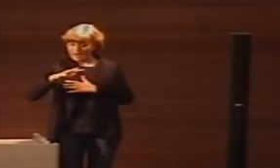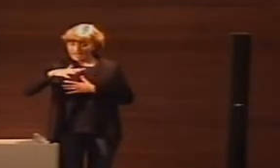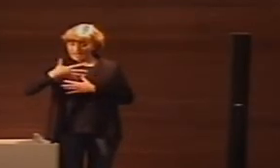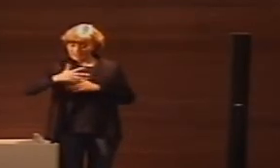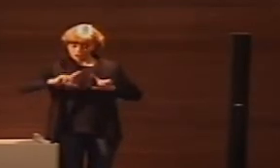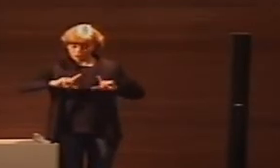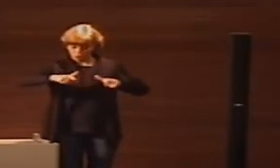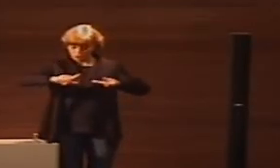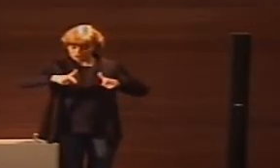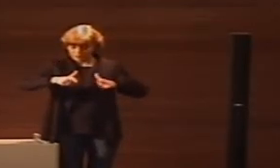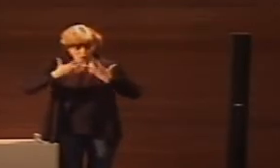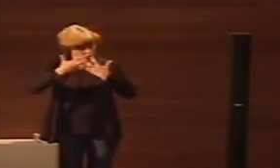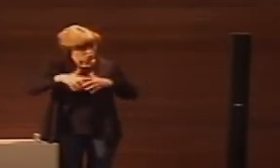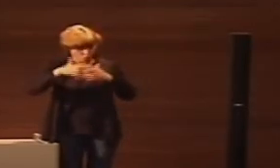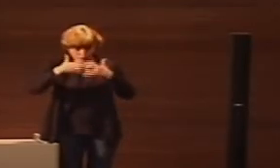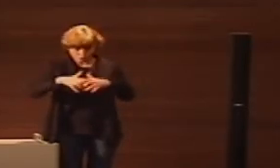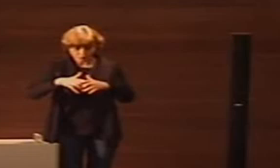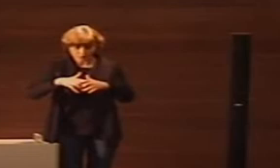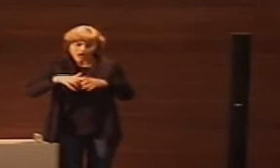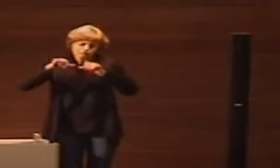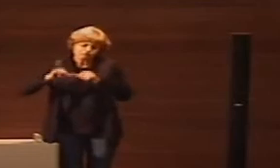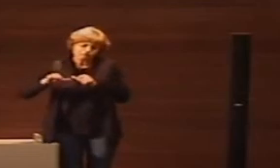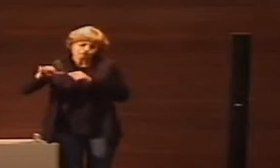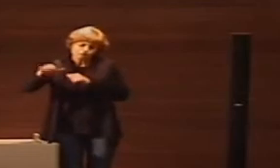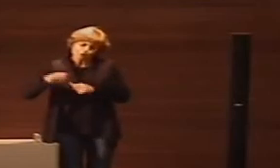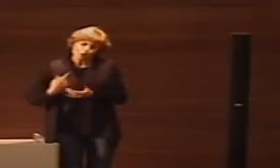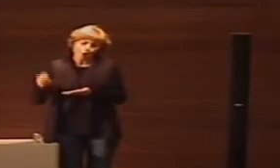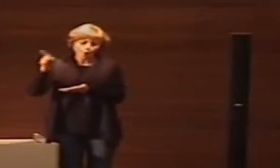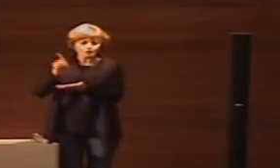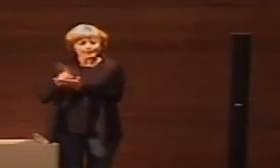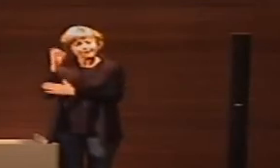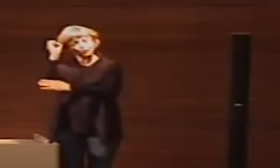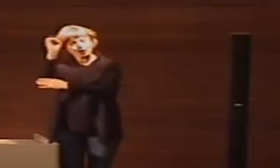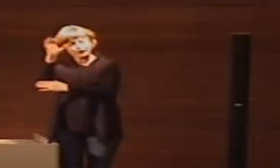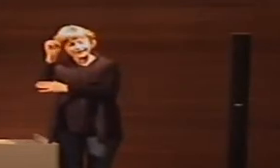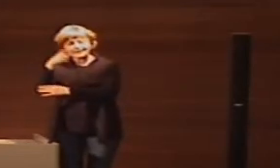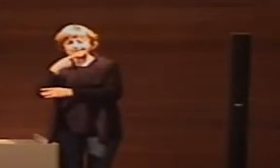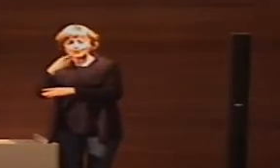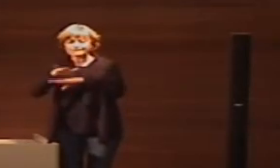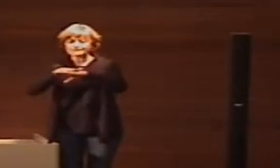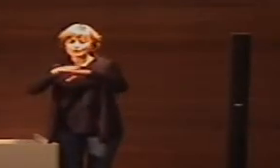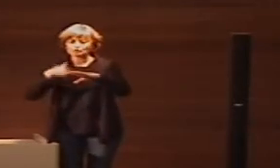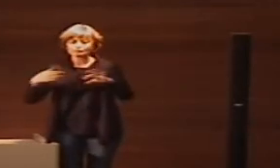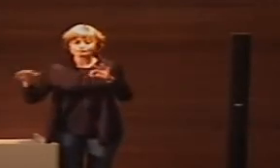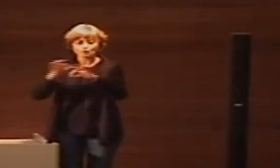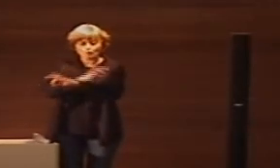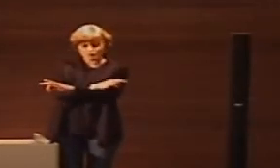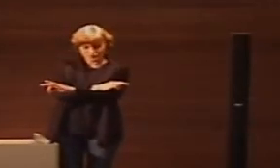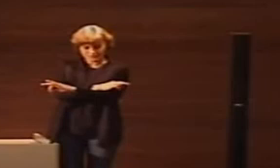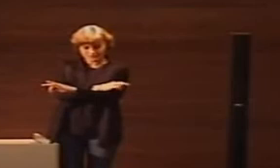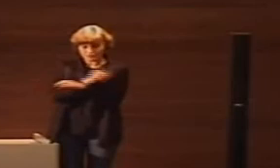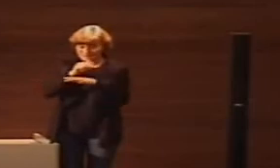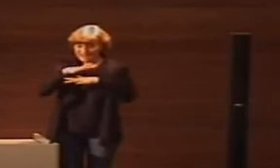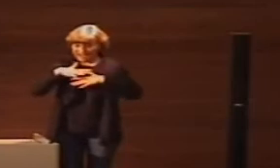vengo y corrijo. Pero por el momento la experiencia empírica indica que los resultados de la recogida puerta a puerta son de